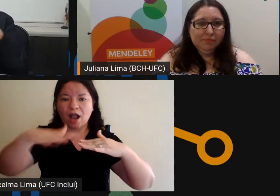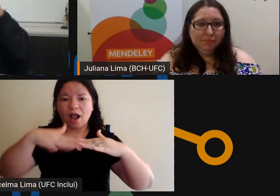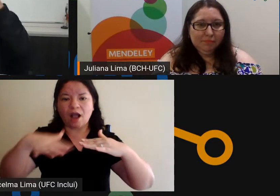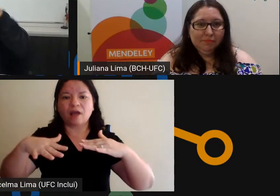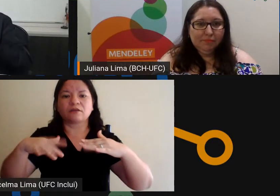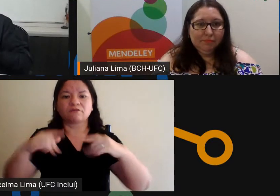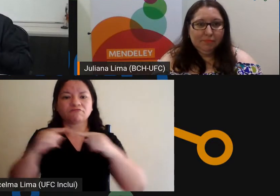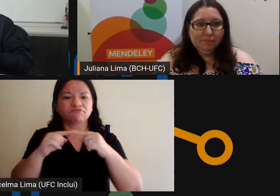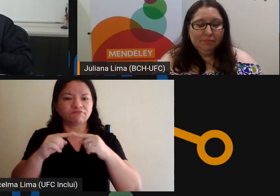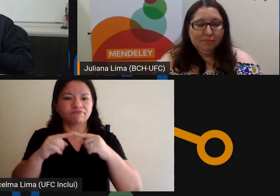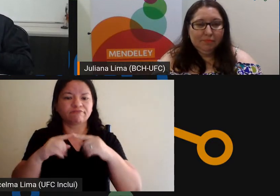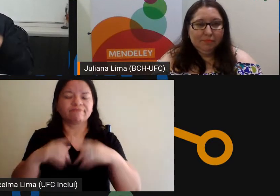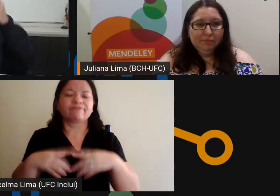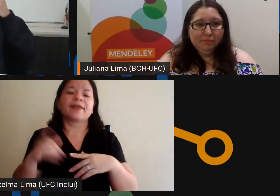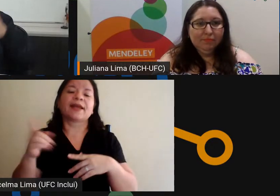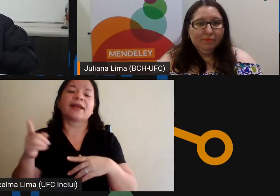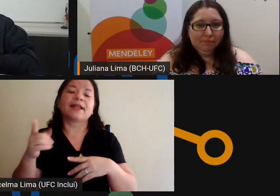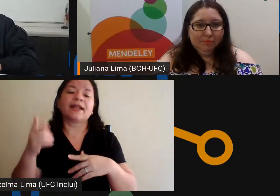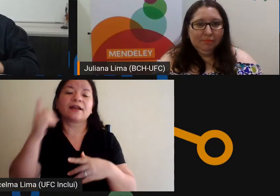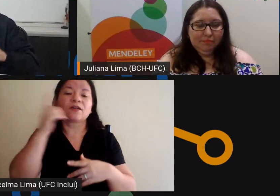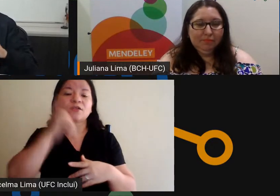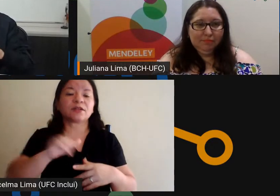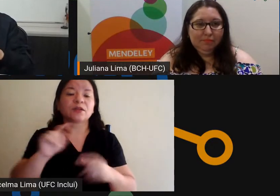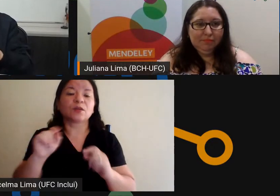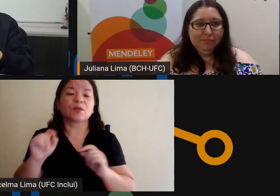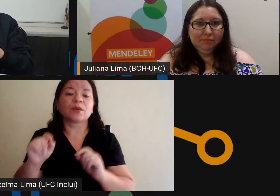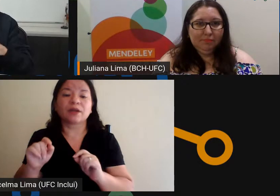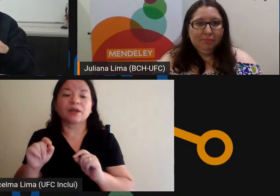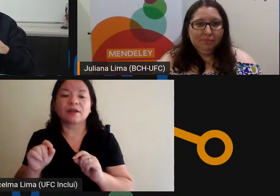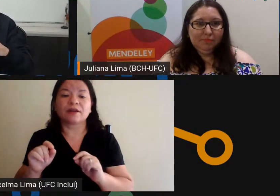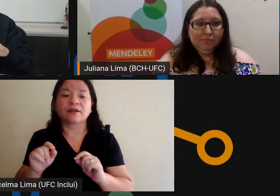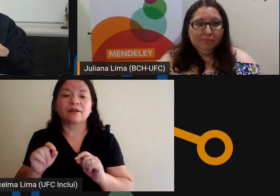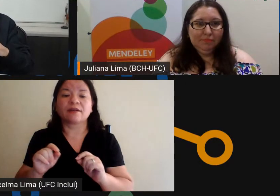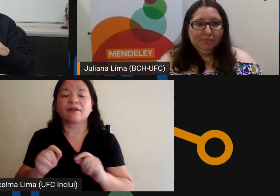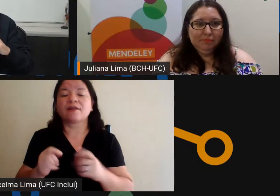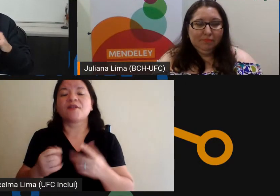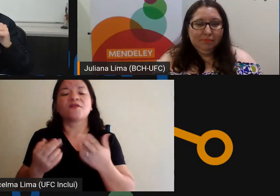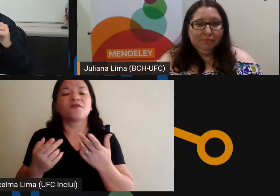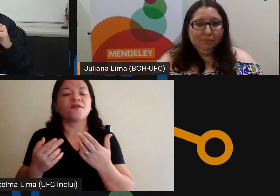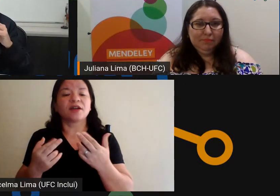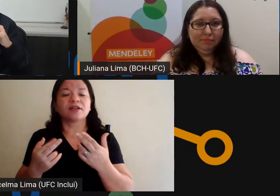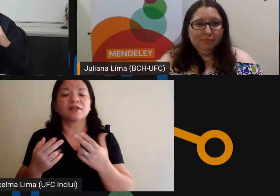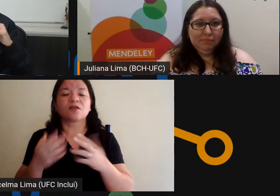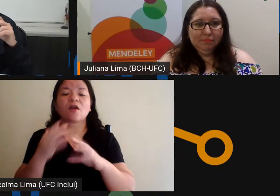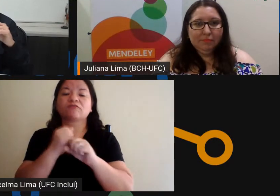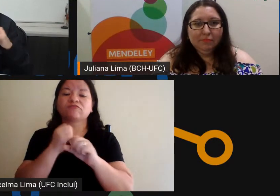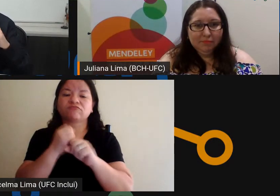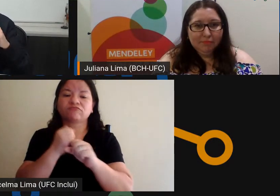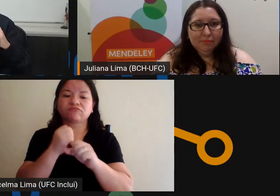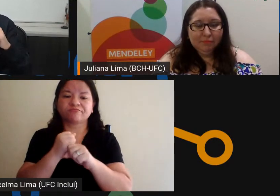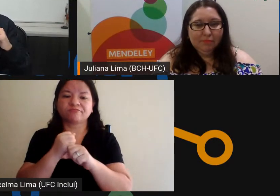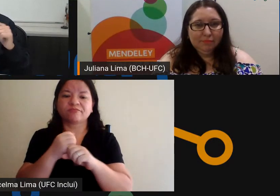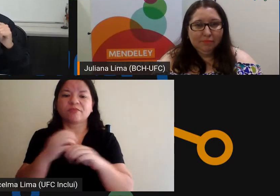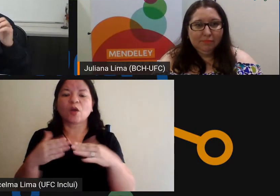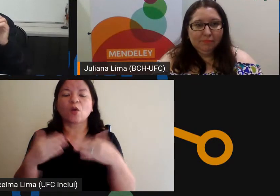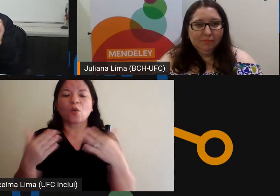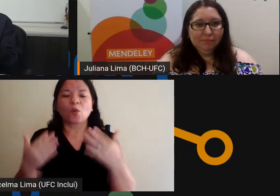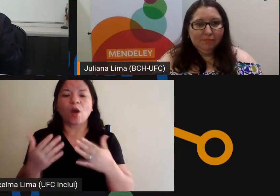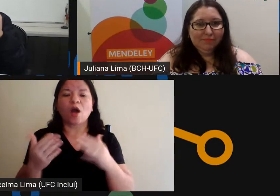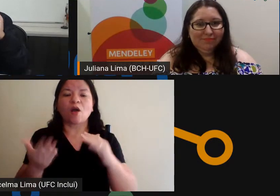citações a revista recebeu. Cada revista recebeu. Faça a mesma coisa, veja qual a mediana e quais as revistas que estão